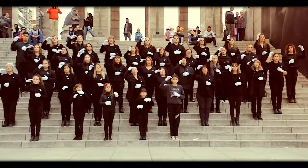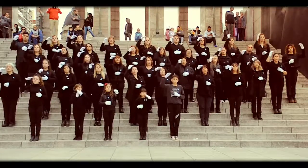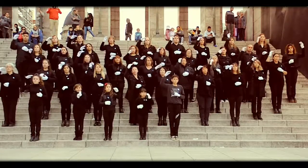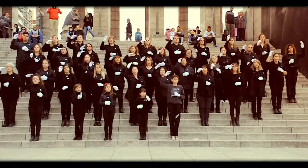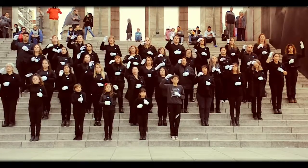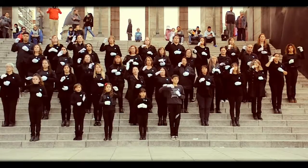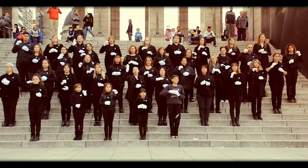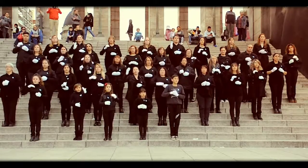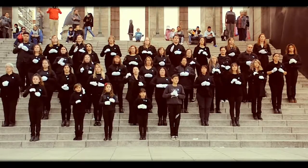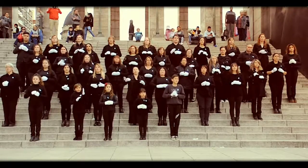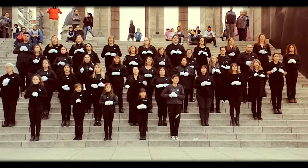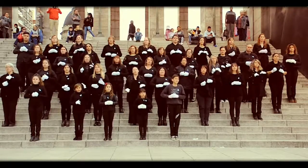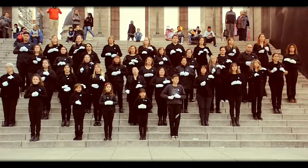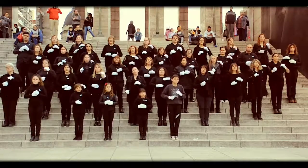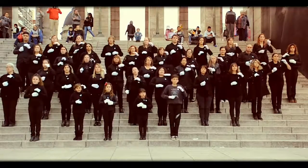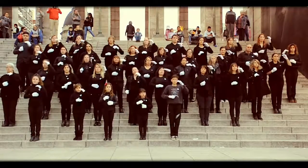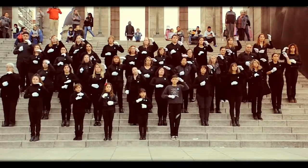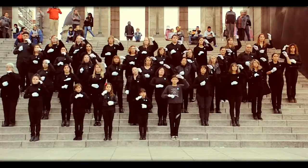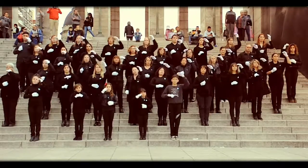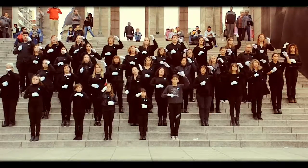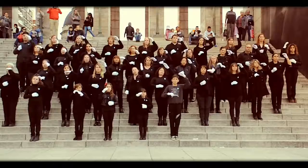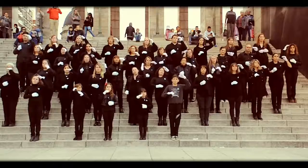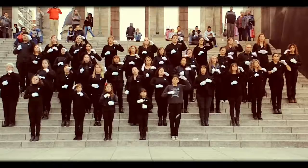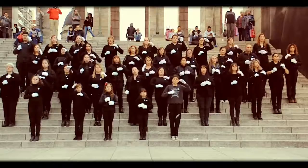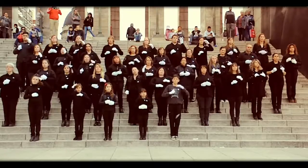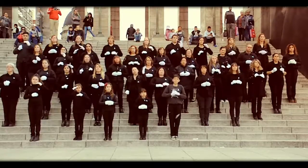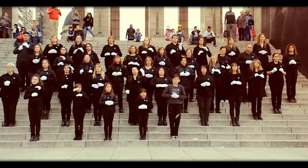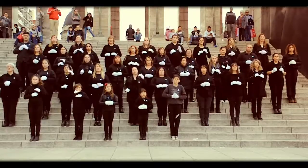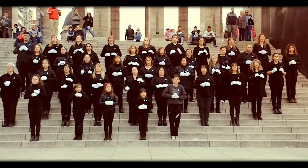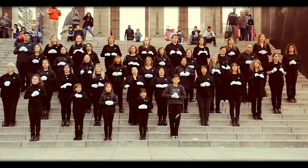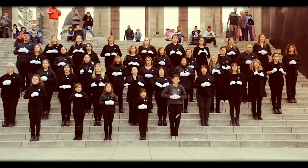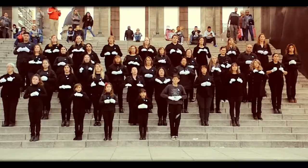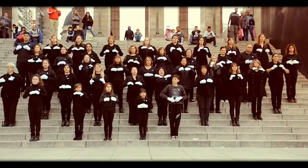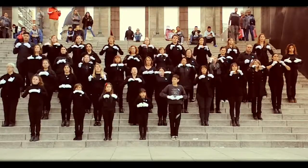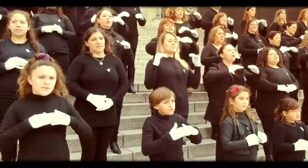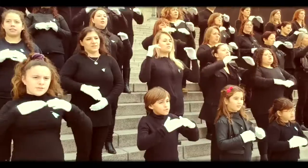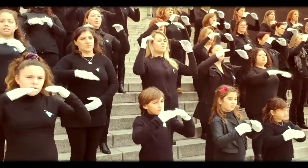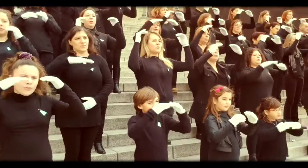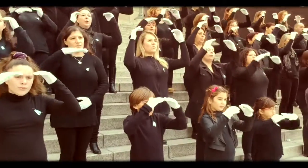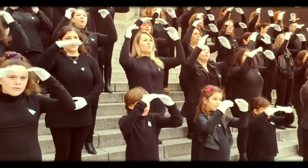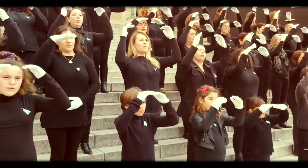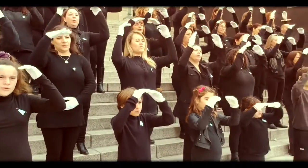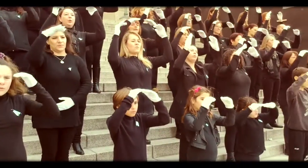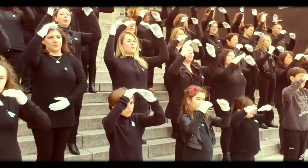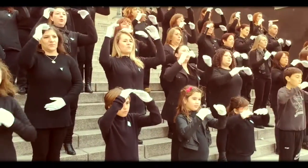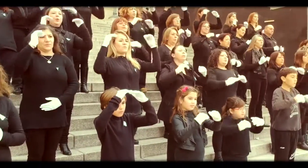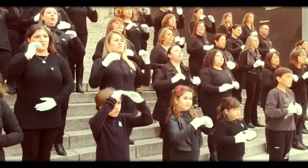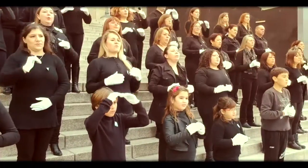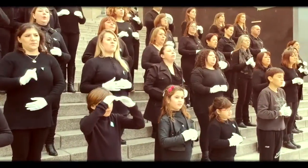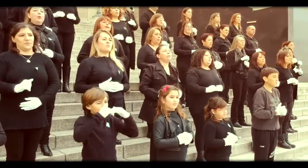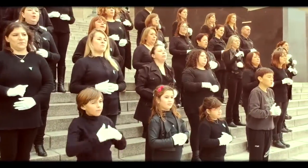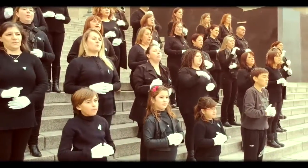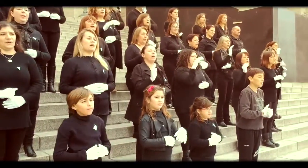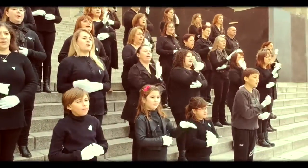Sube Sube Sube Sube